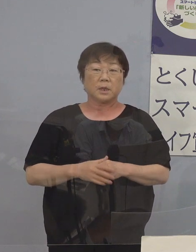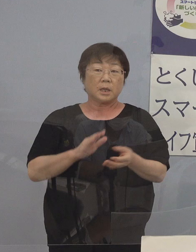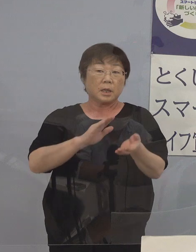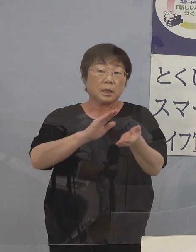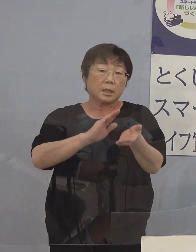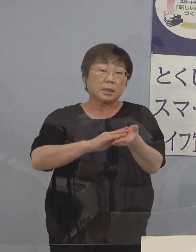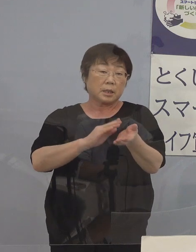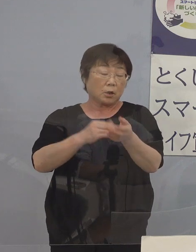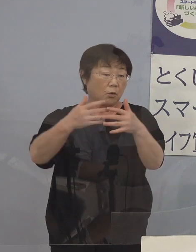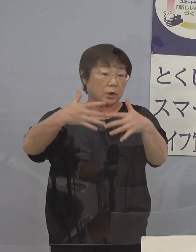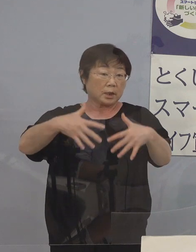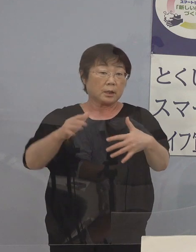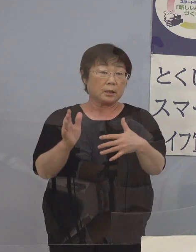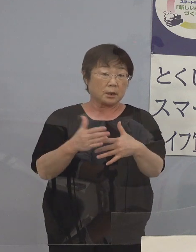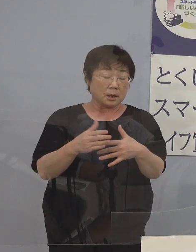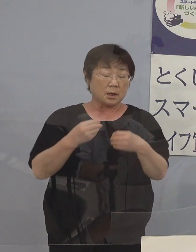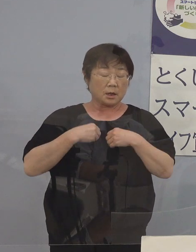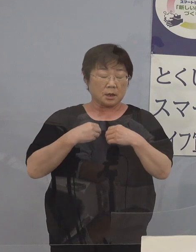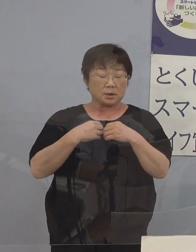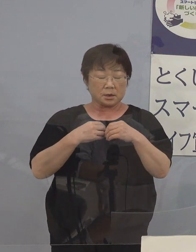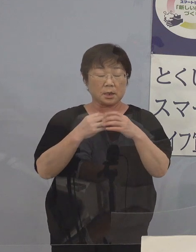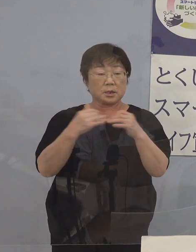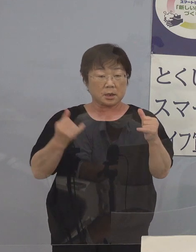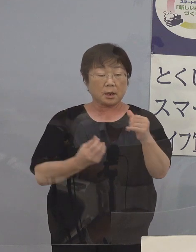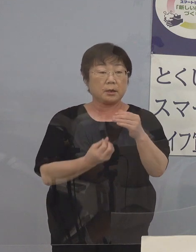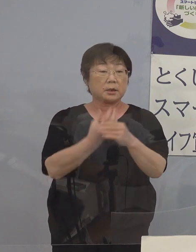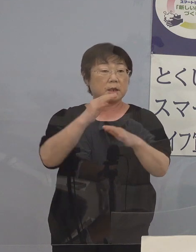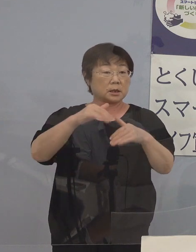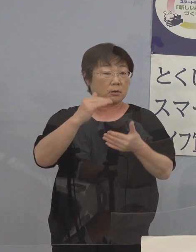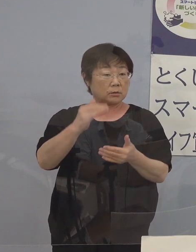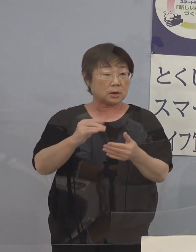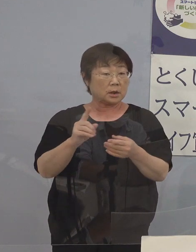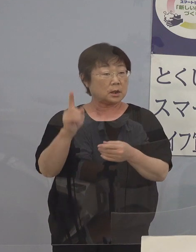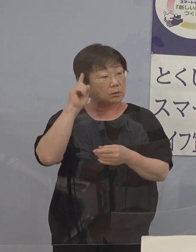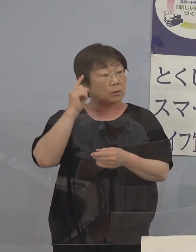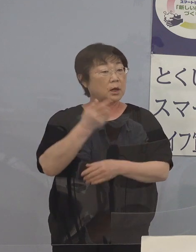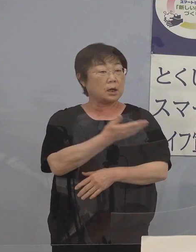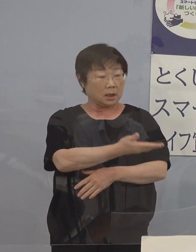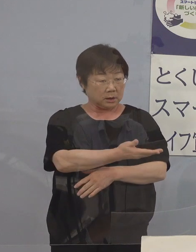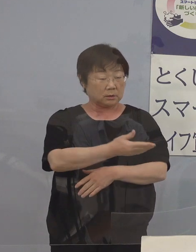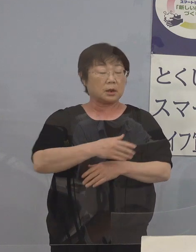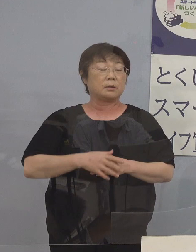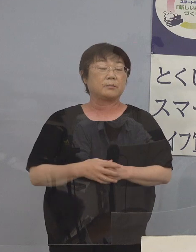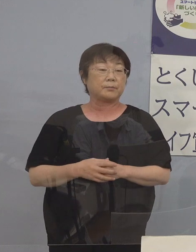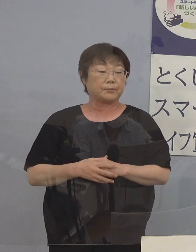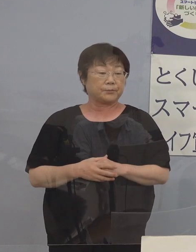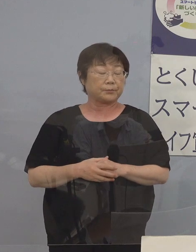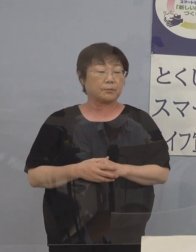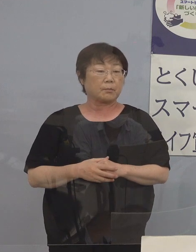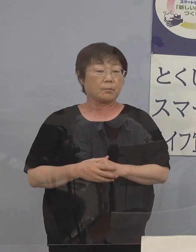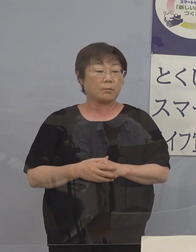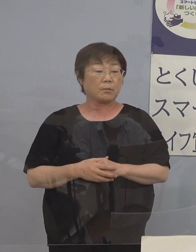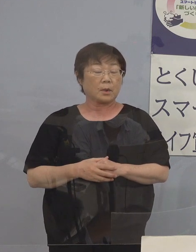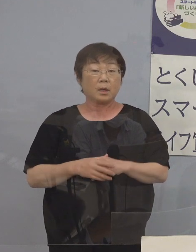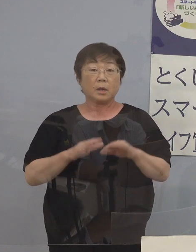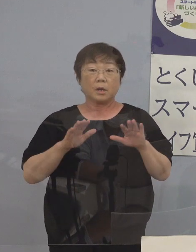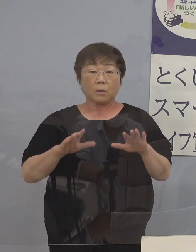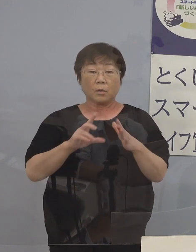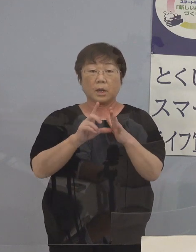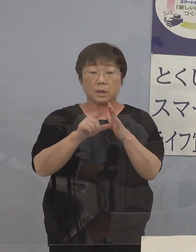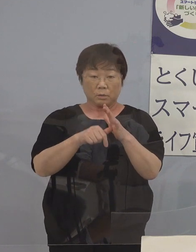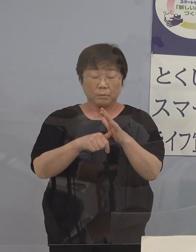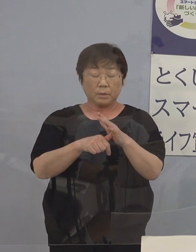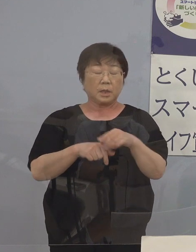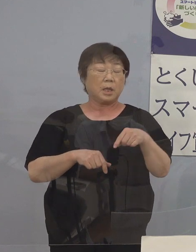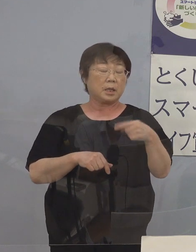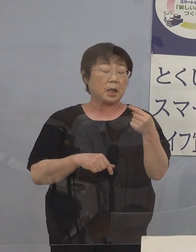医療機関から感染者が出たということなんですけども、そのことについてはどのように受け取っていらっしゃいますか。 やはり今回の場合